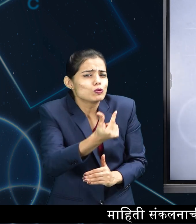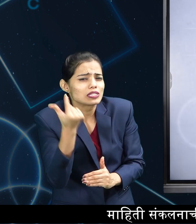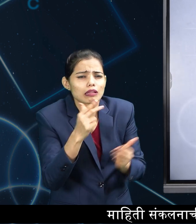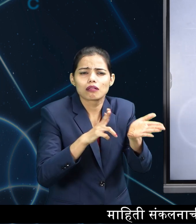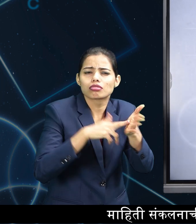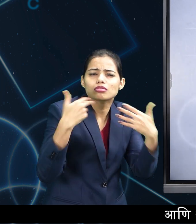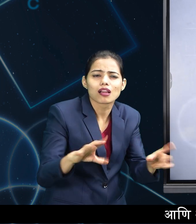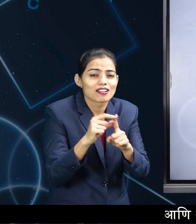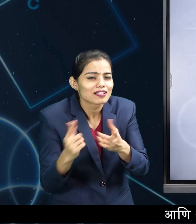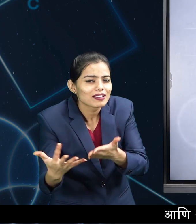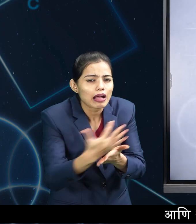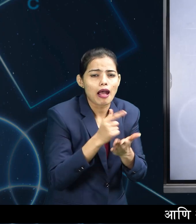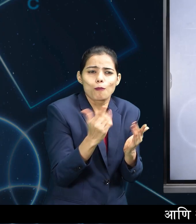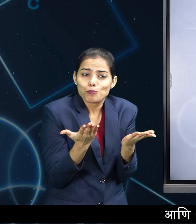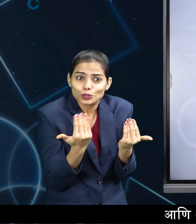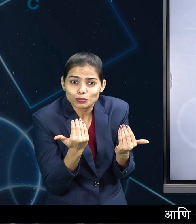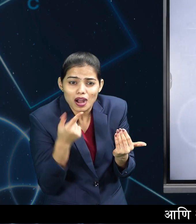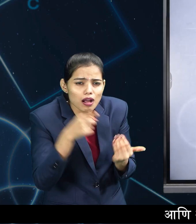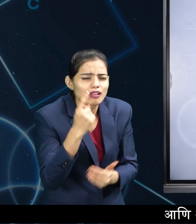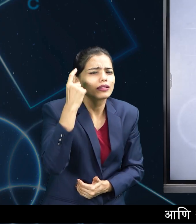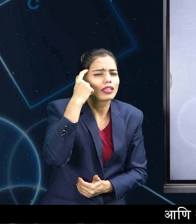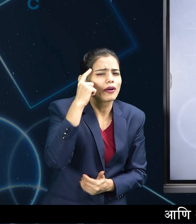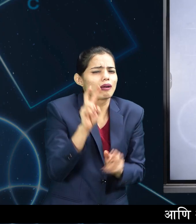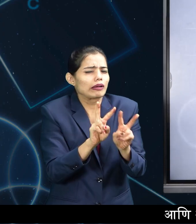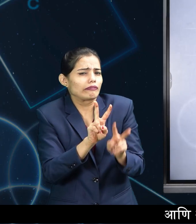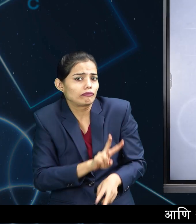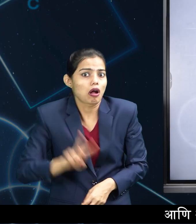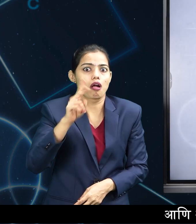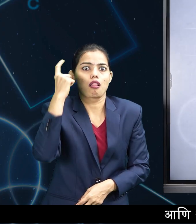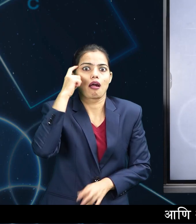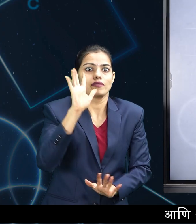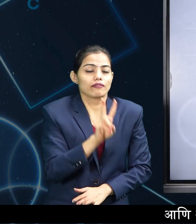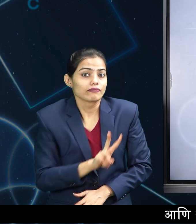संसाधने आणि अभ्यासाच्या संदर्भावर अवलंबून असते.